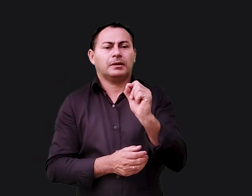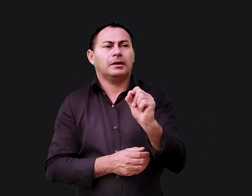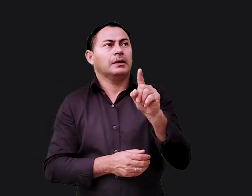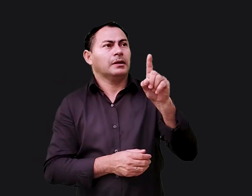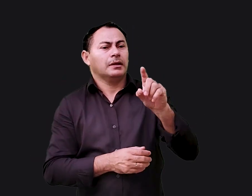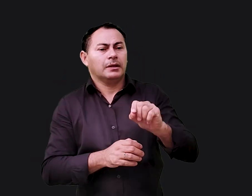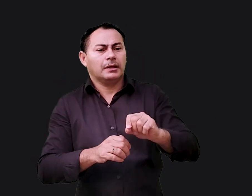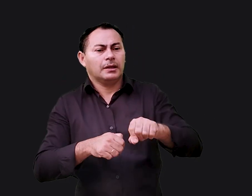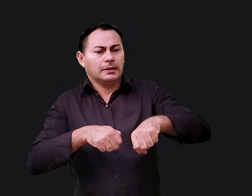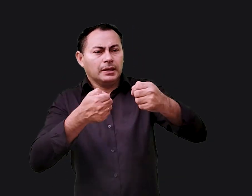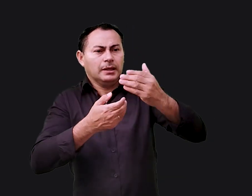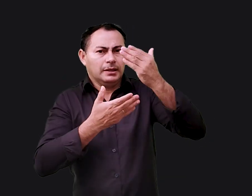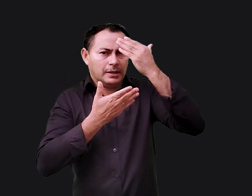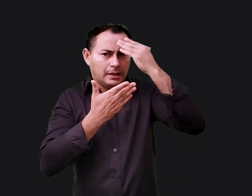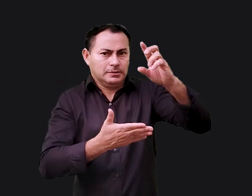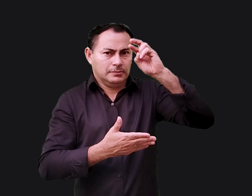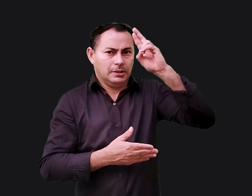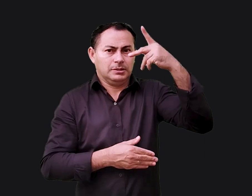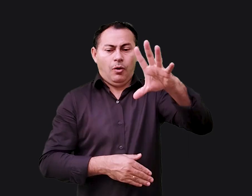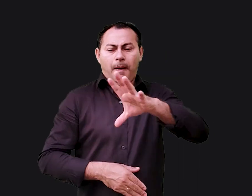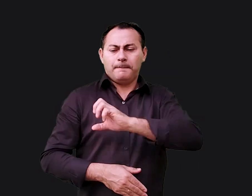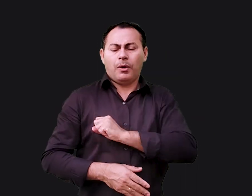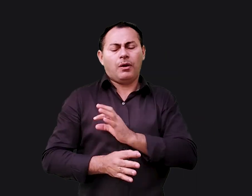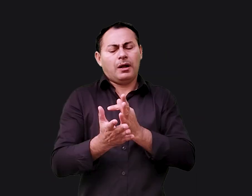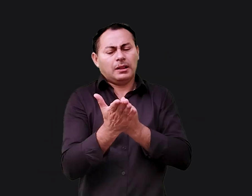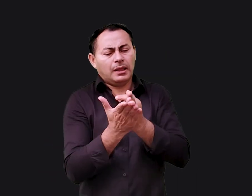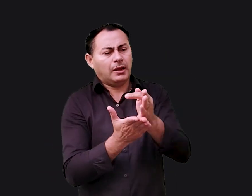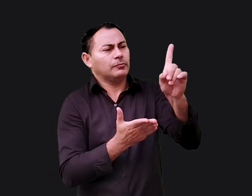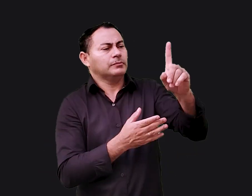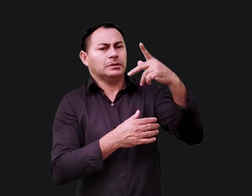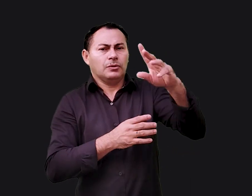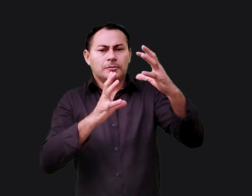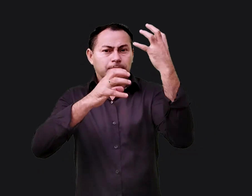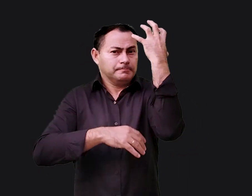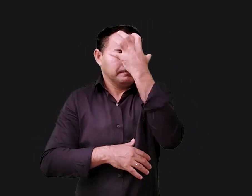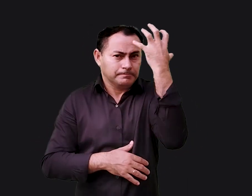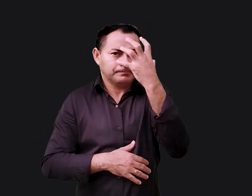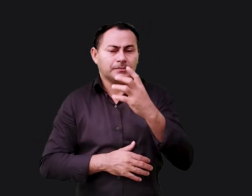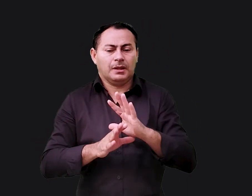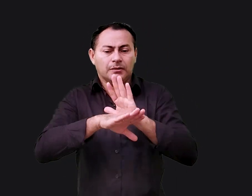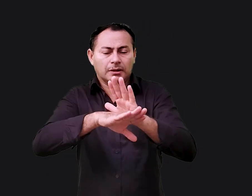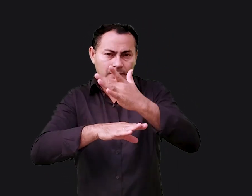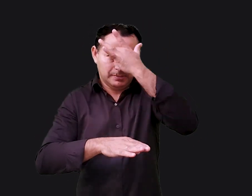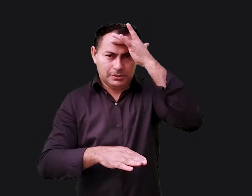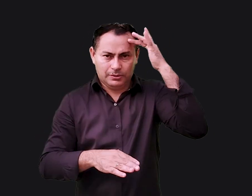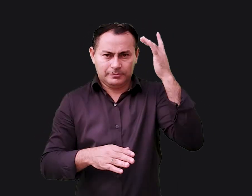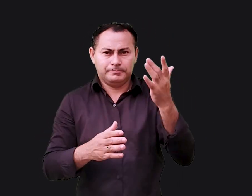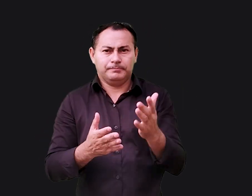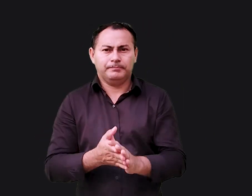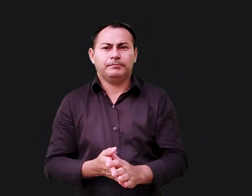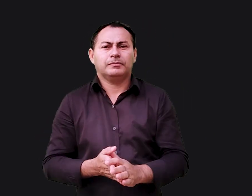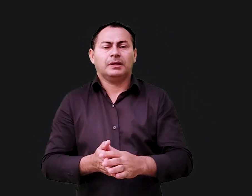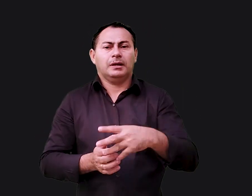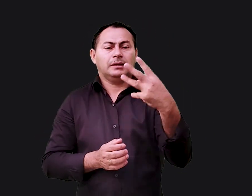que eles deem graças ao Senhor por seu amor leal e por suas Maravilhas em favor dos homens